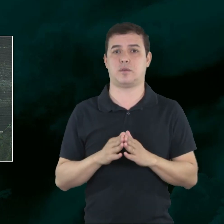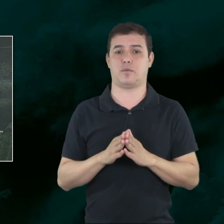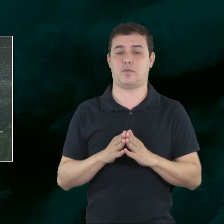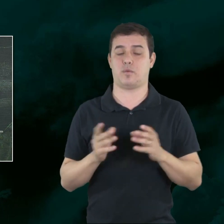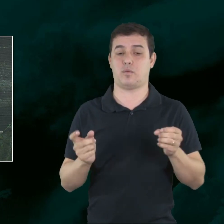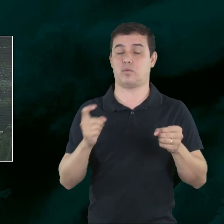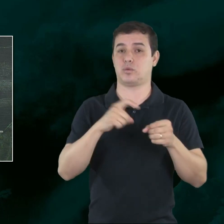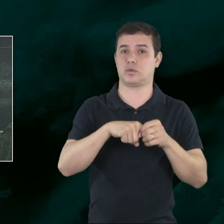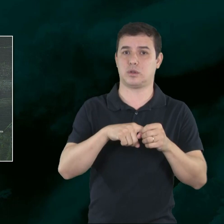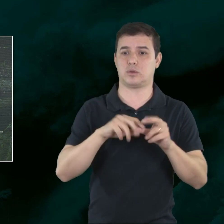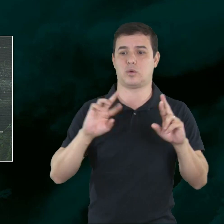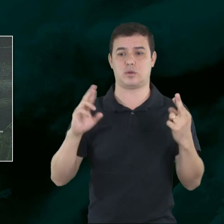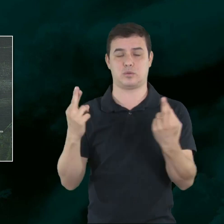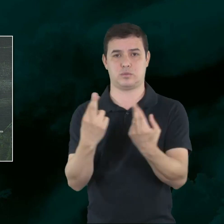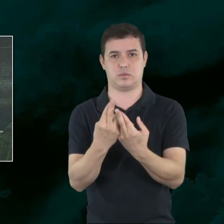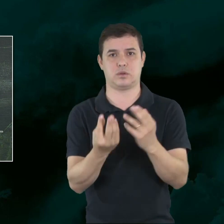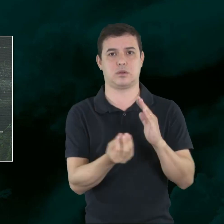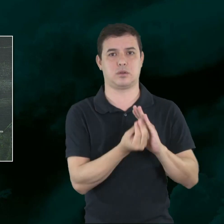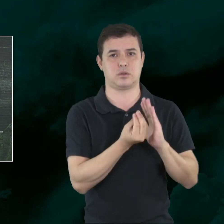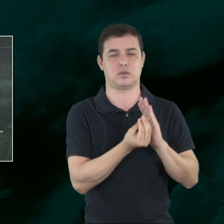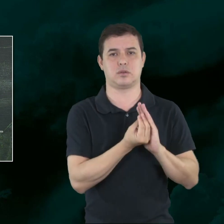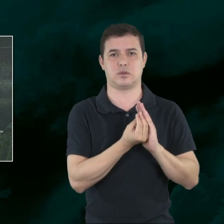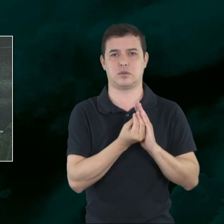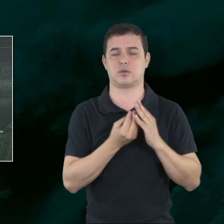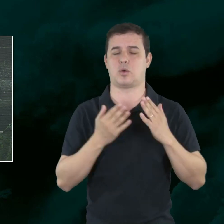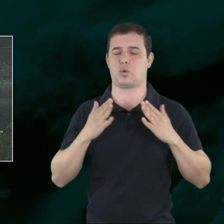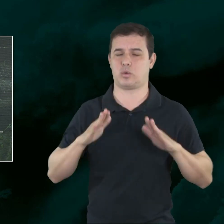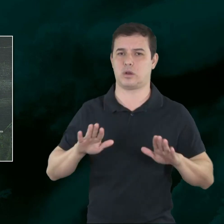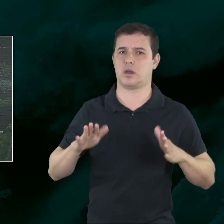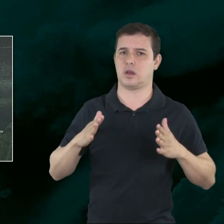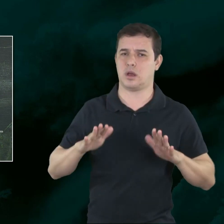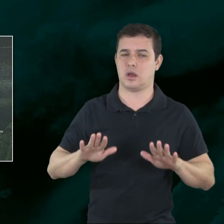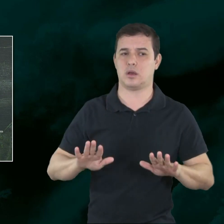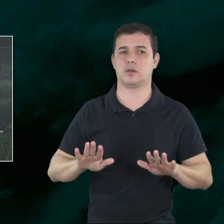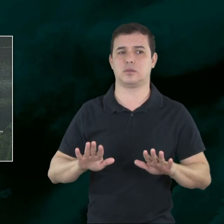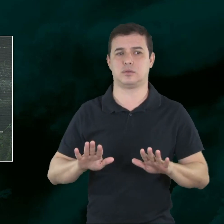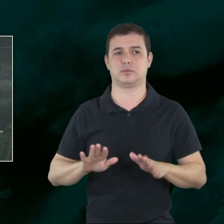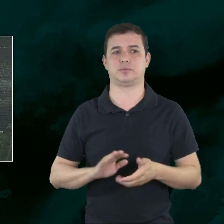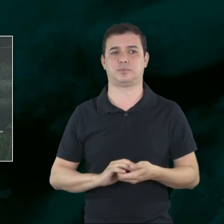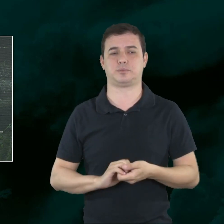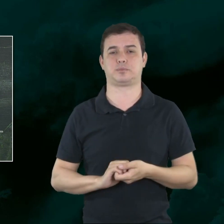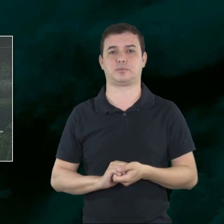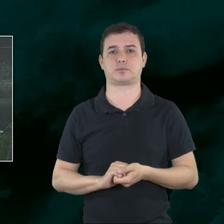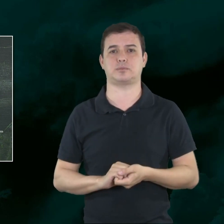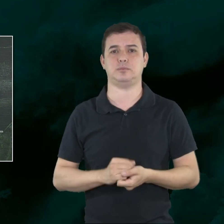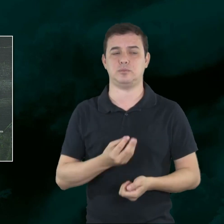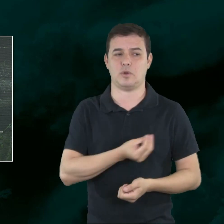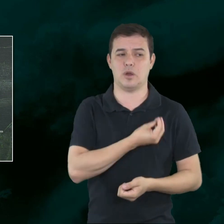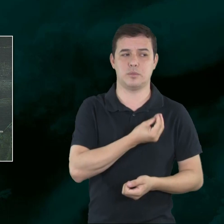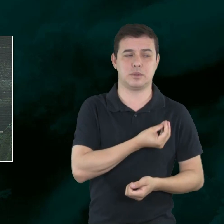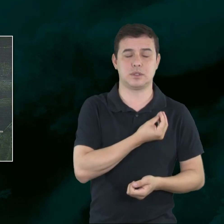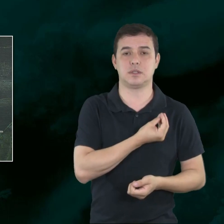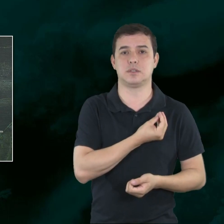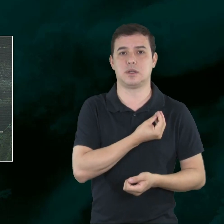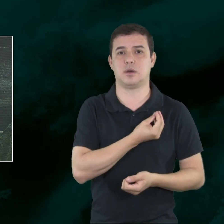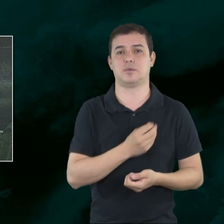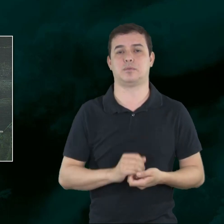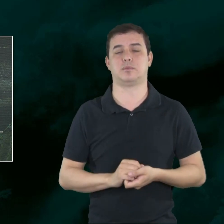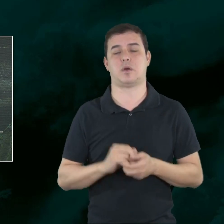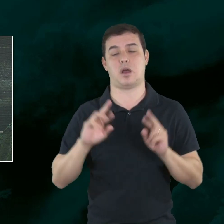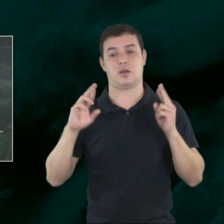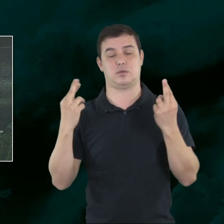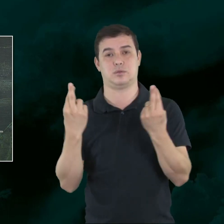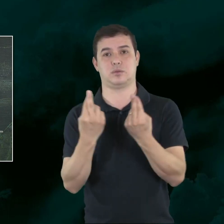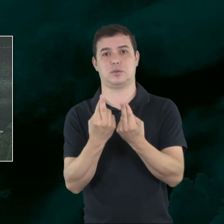reuniões presenciais, com todo o cuidado, o protocolo de distanciamento, também